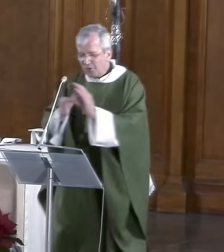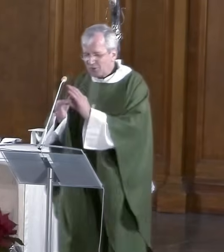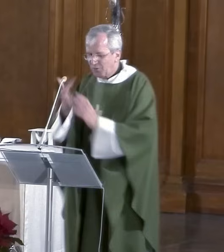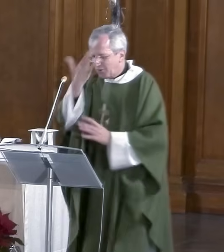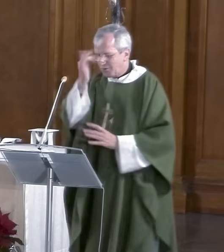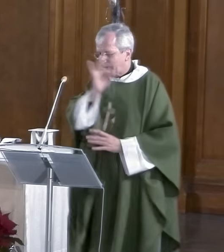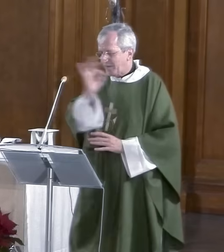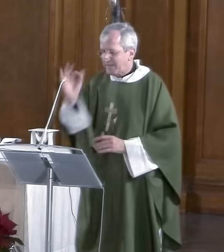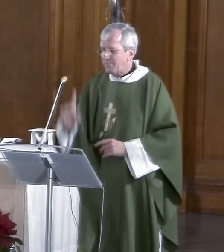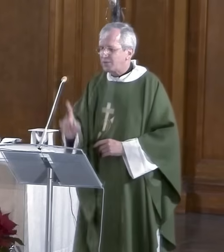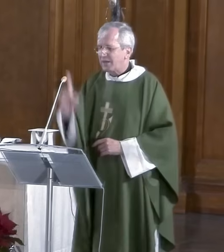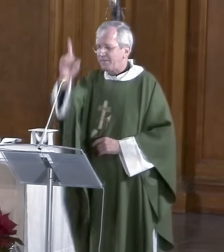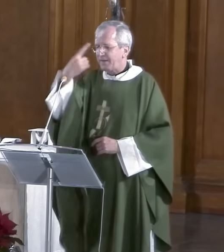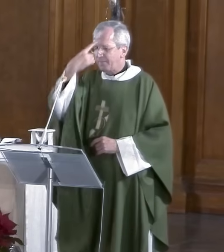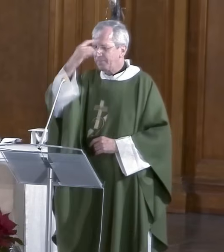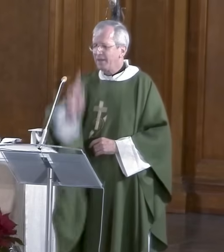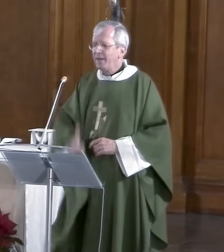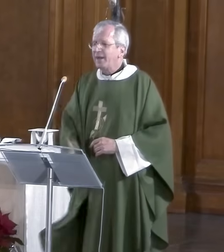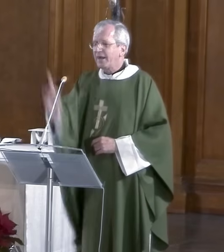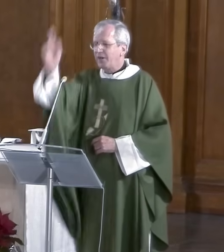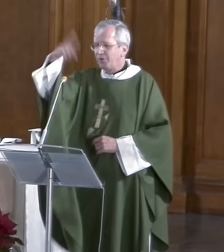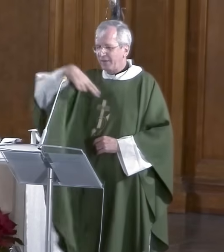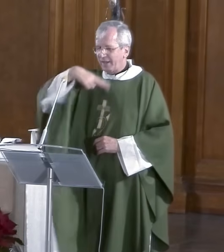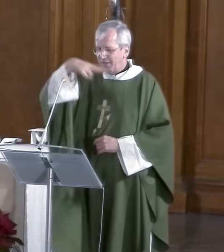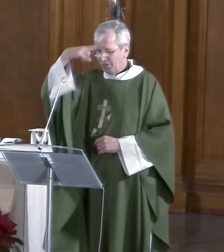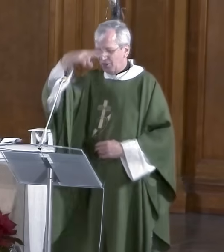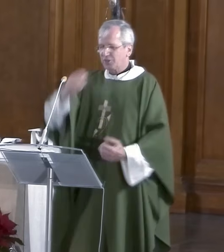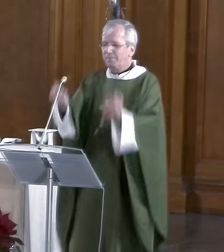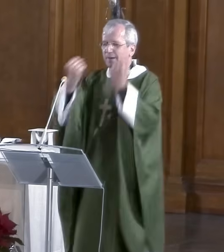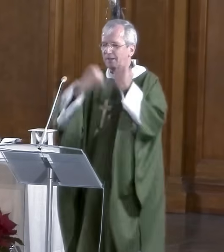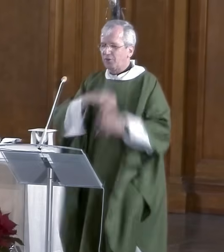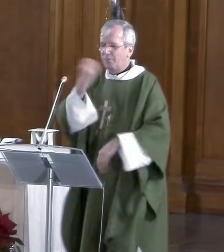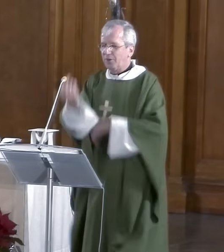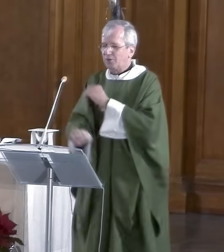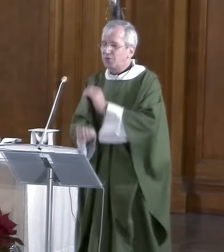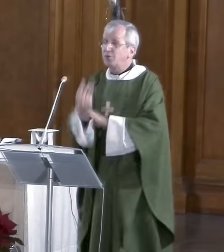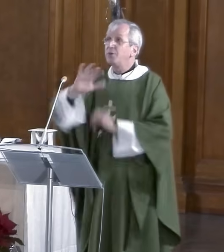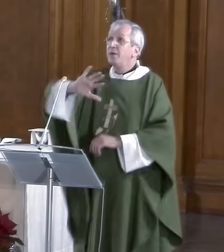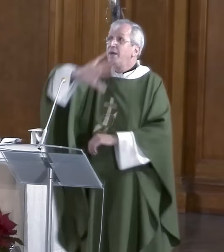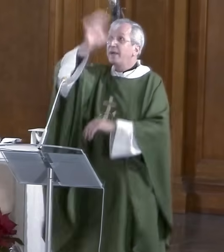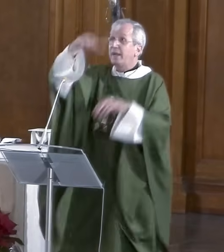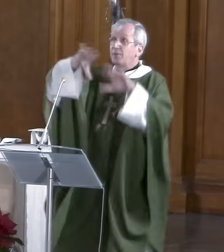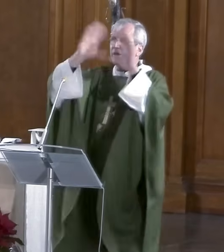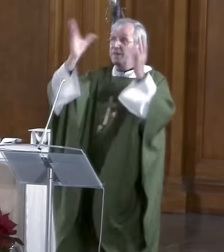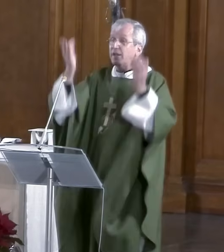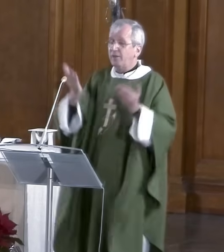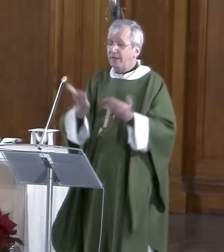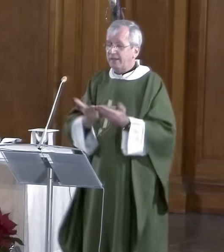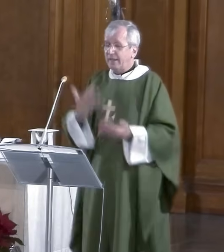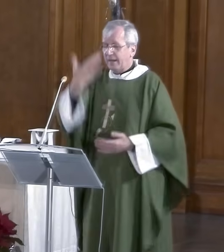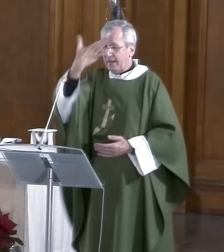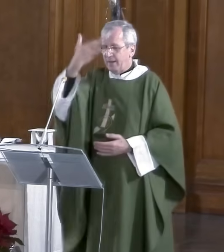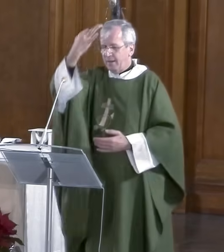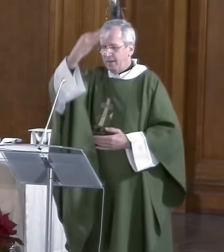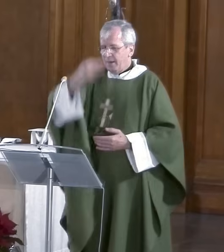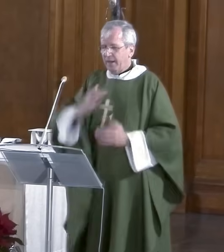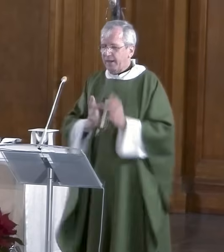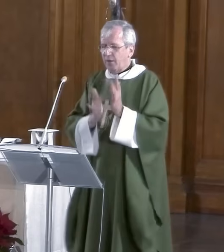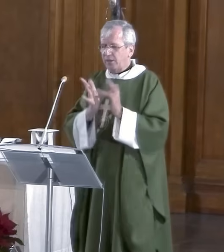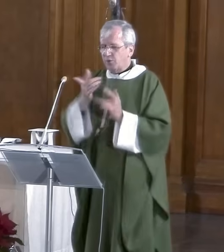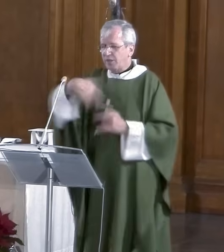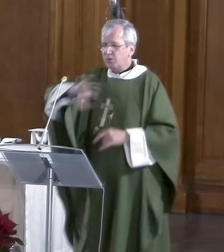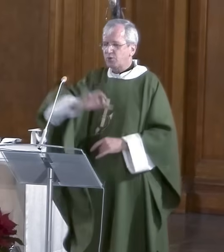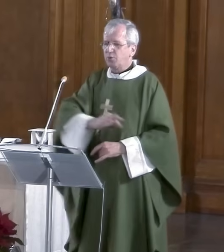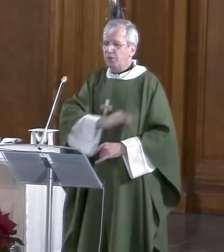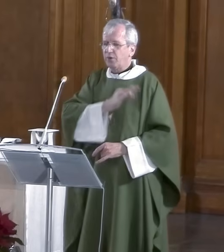Y todos juntos profesamos la fe. Creo en Dios, Padre Todopoderoso, Creador del cielo y de la tierra. Creo